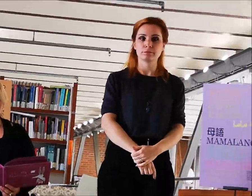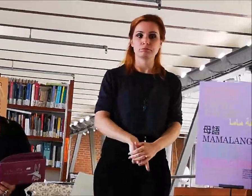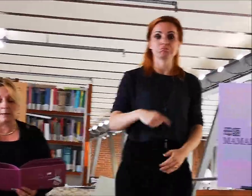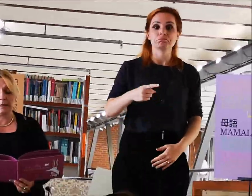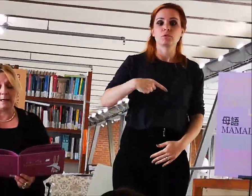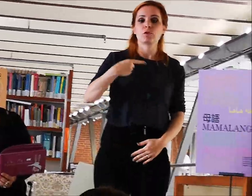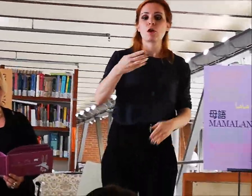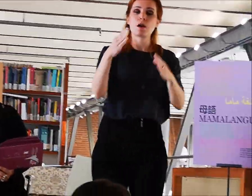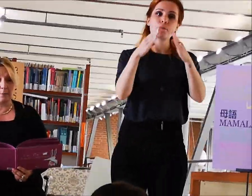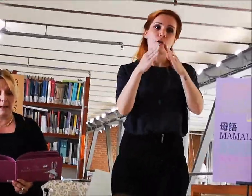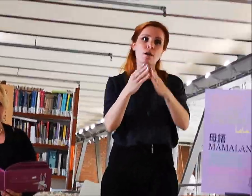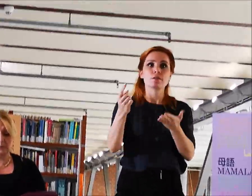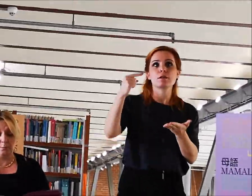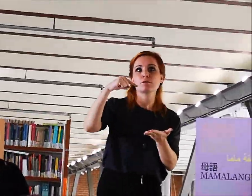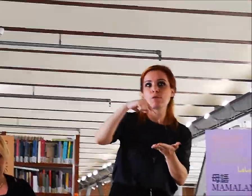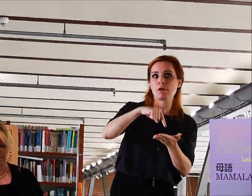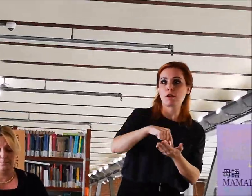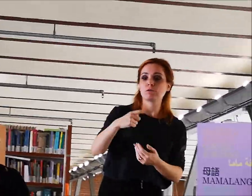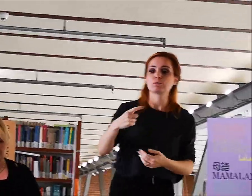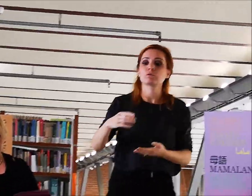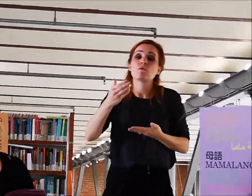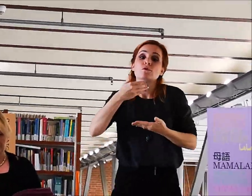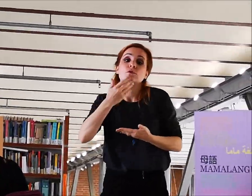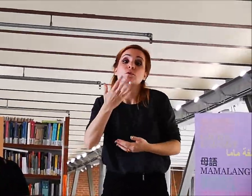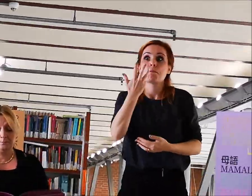Poi sono tornata a casa per farmi la zuppa.